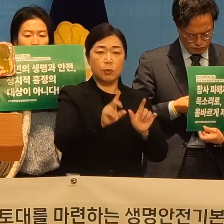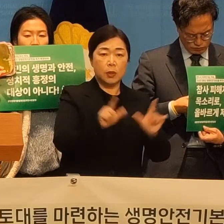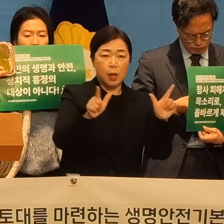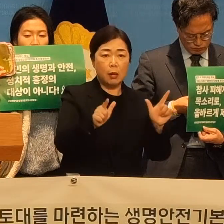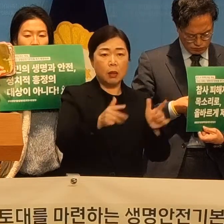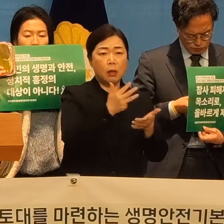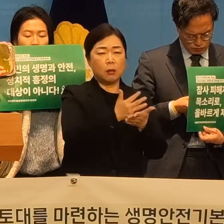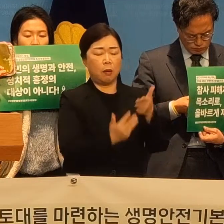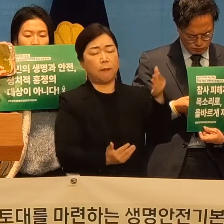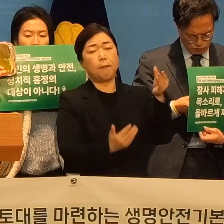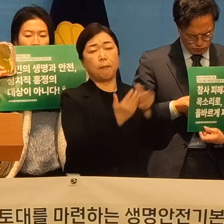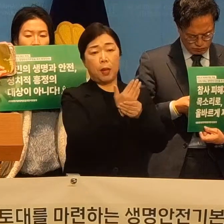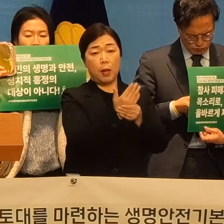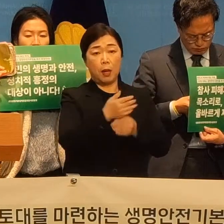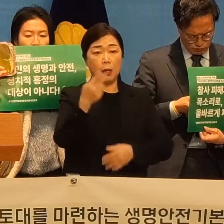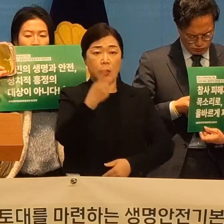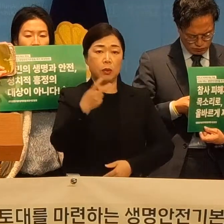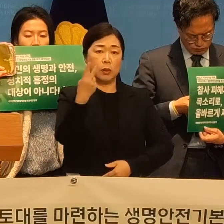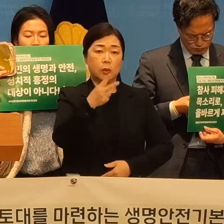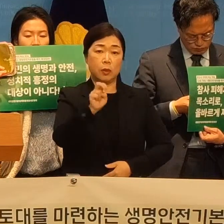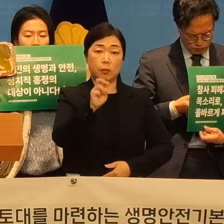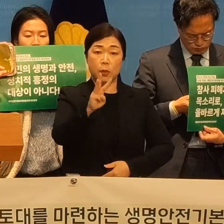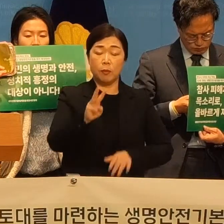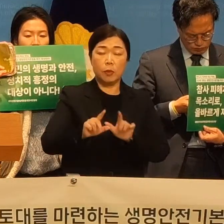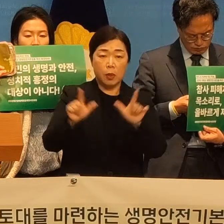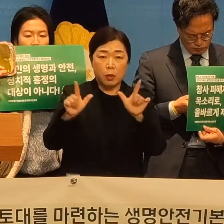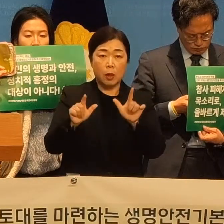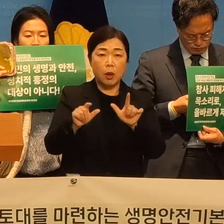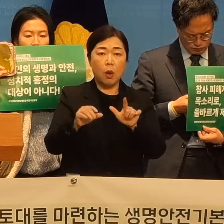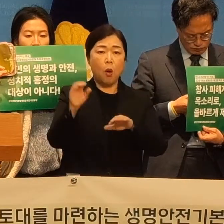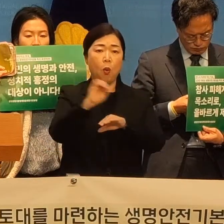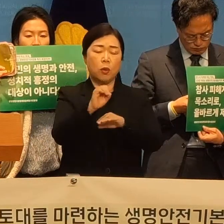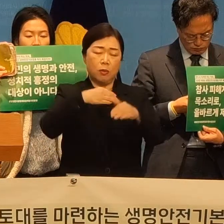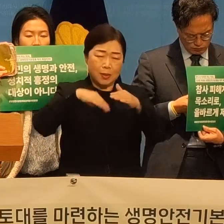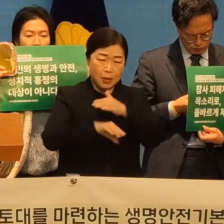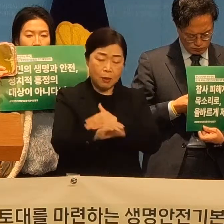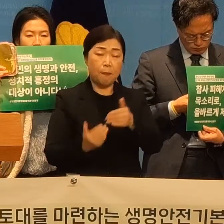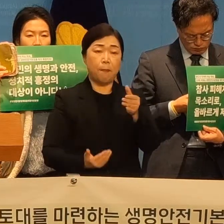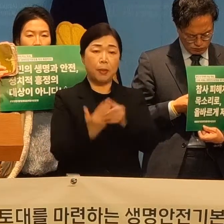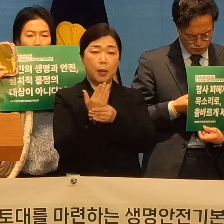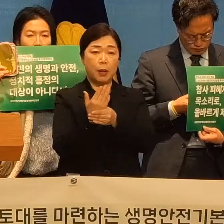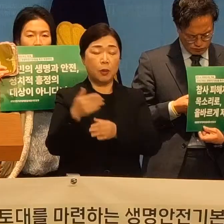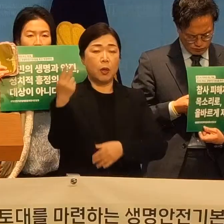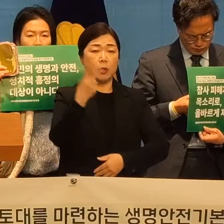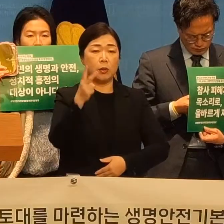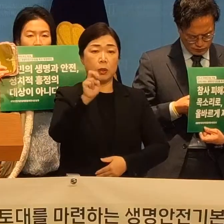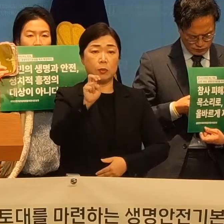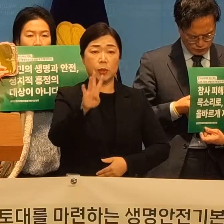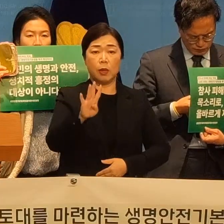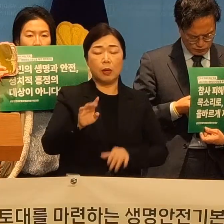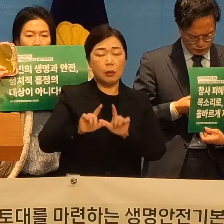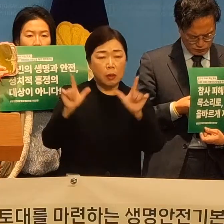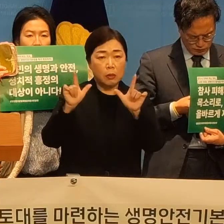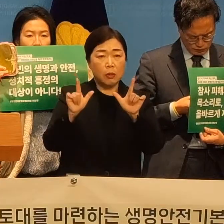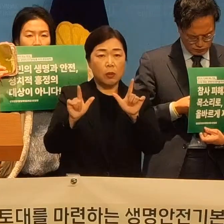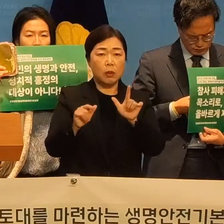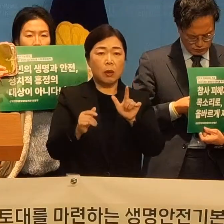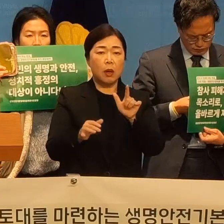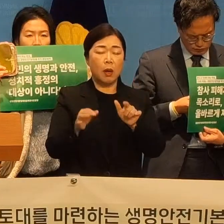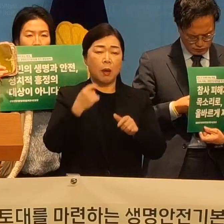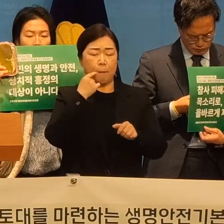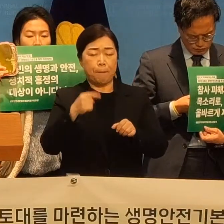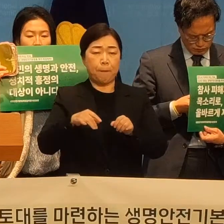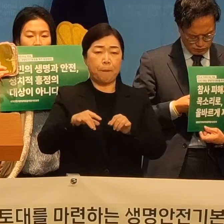이태원 참사, 2023년 오송 지하도 참사, 2024년 아리셀 화재